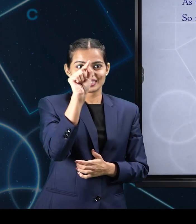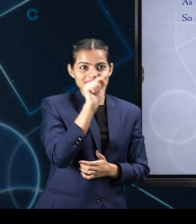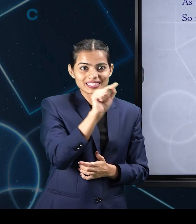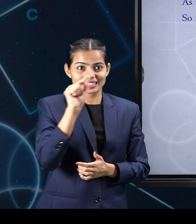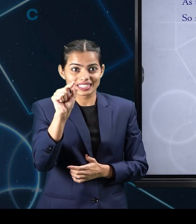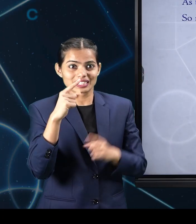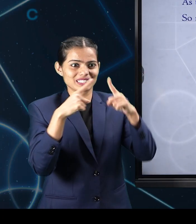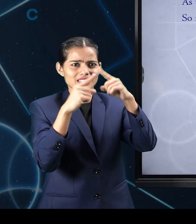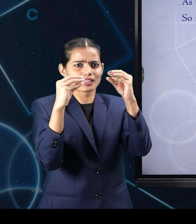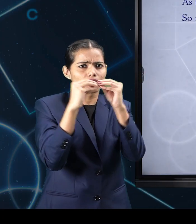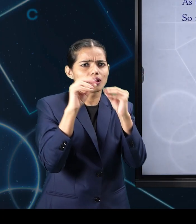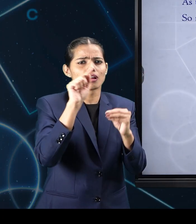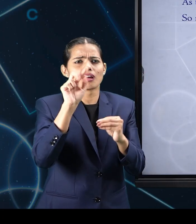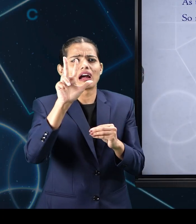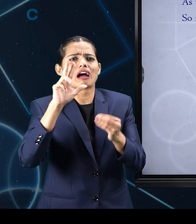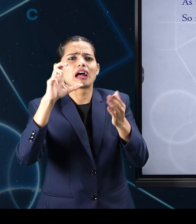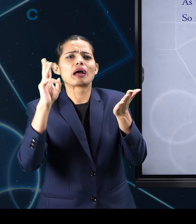TB इज इक्वल 8 सेंटीमीटर।